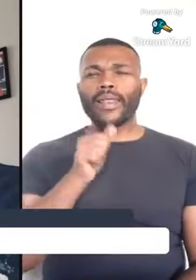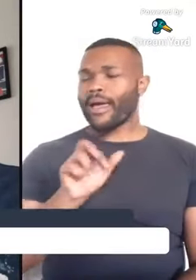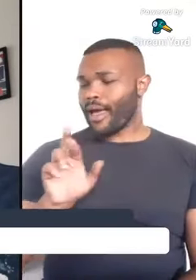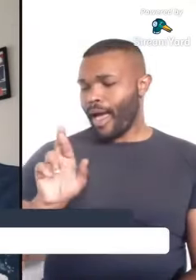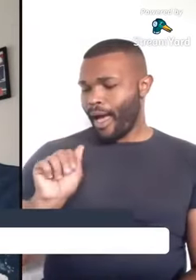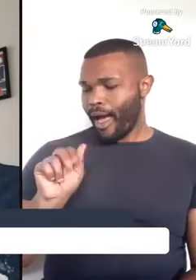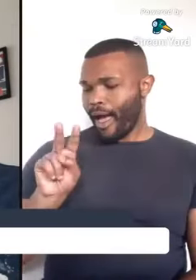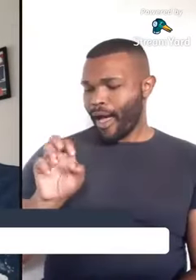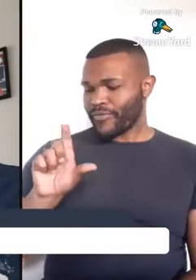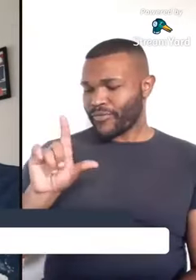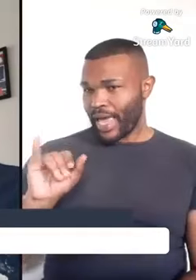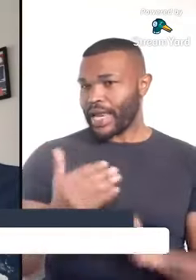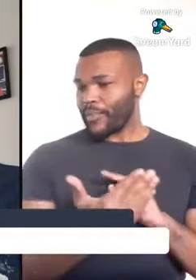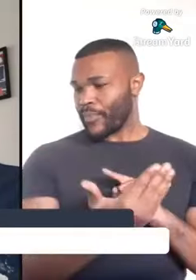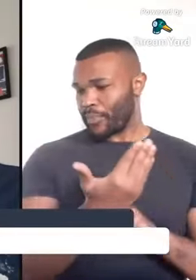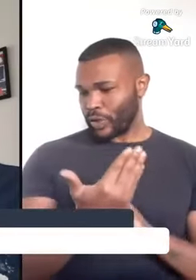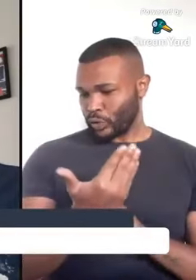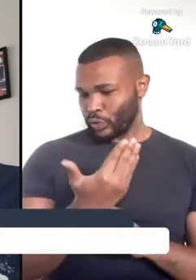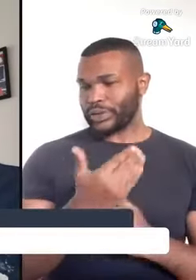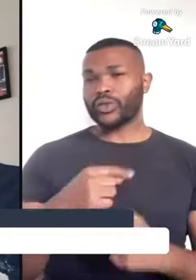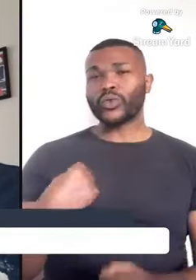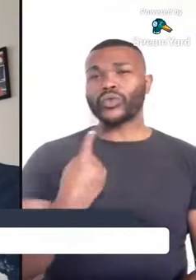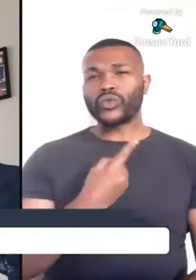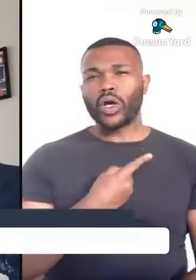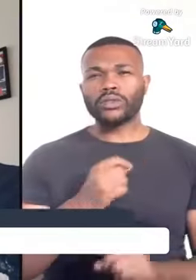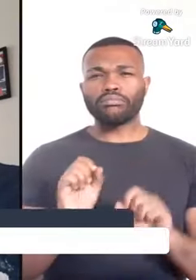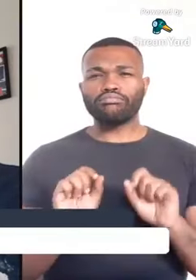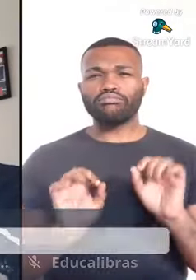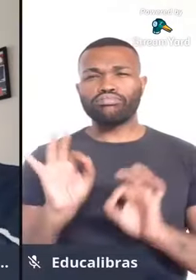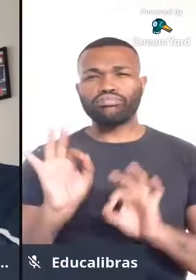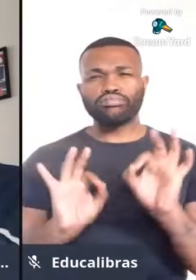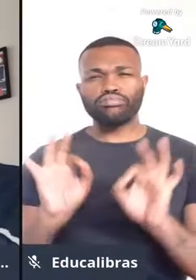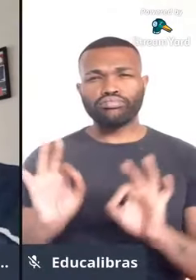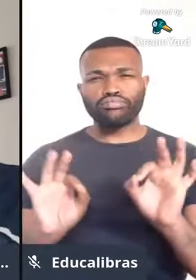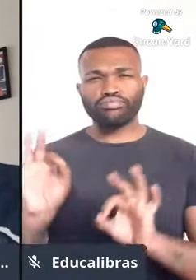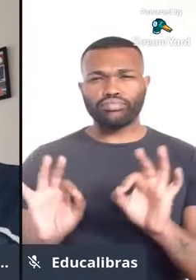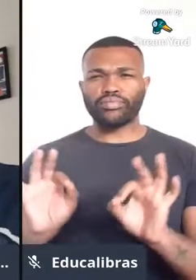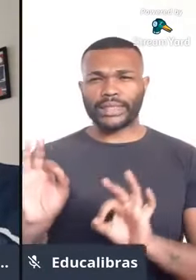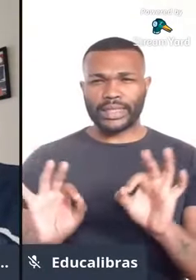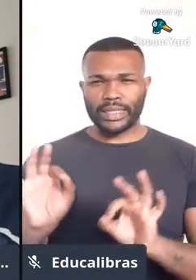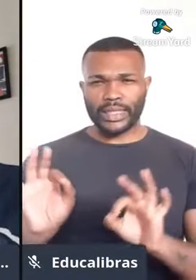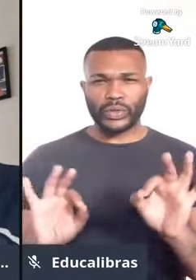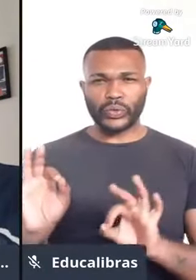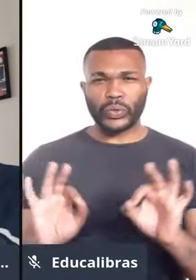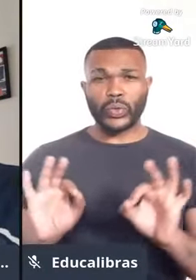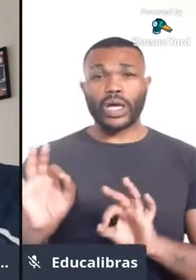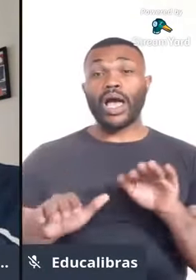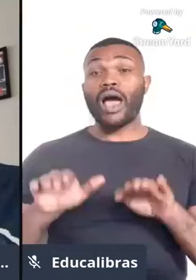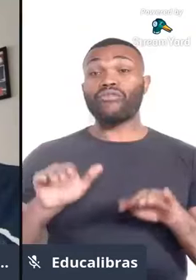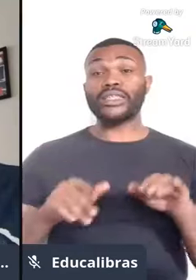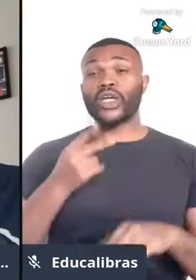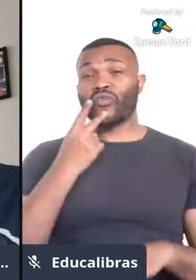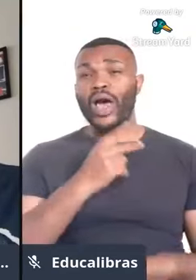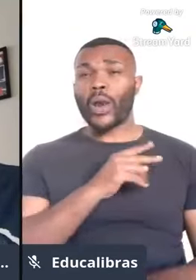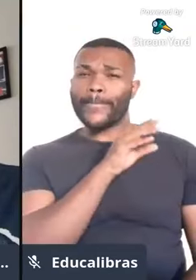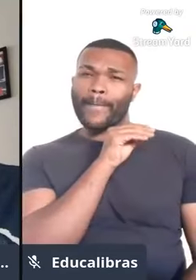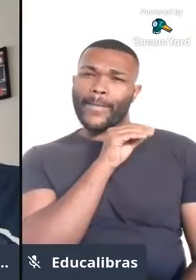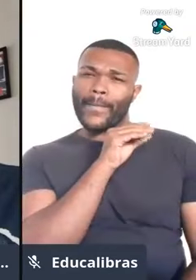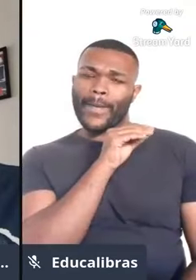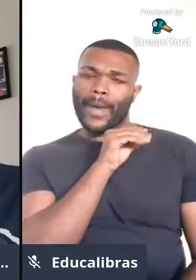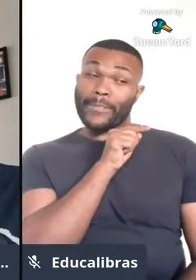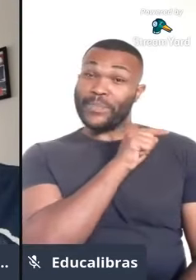ajudante aqui. A gente está colocando as coisas no ar, aí na tela que chegam. Então, às vezes, eu falo alguma coisa para ela aqui, mas desculpe